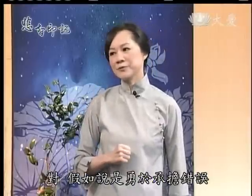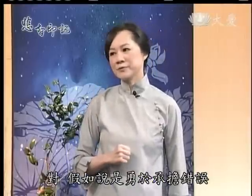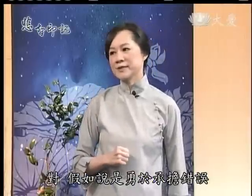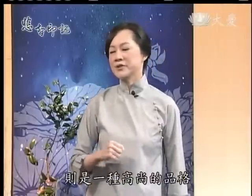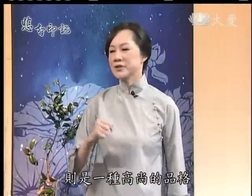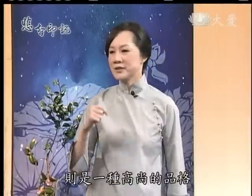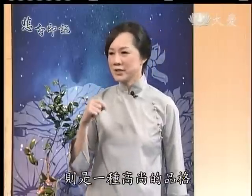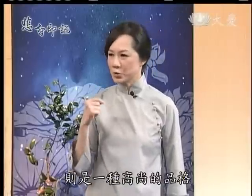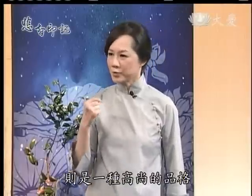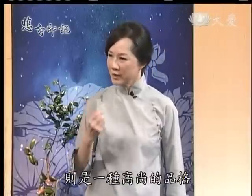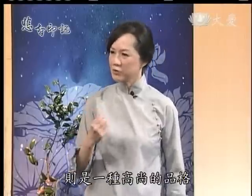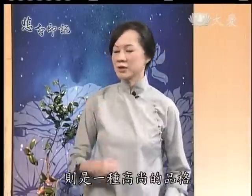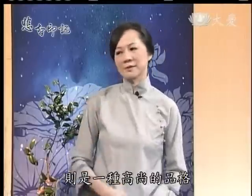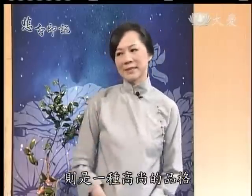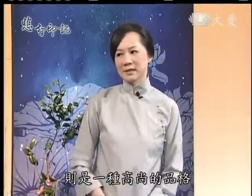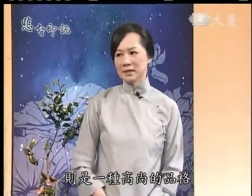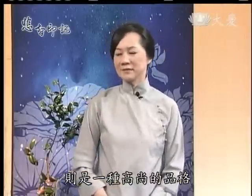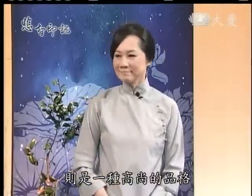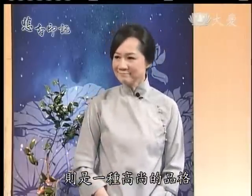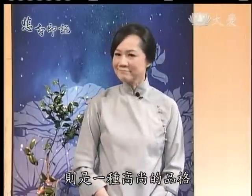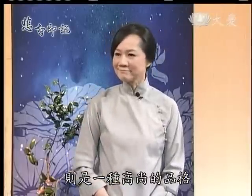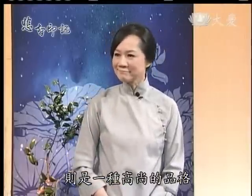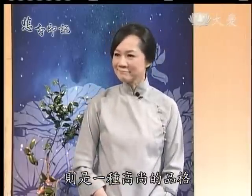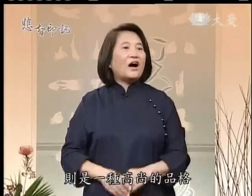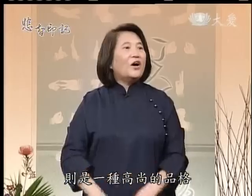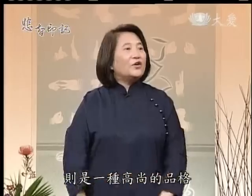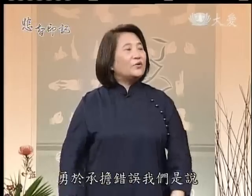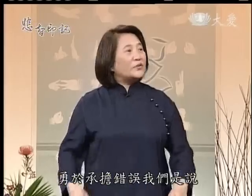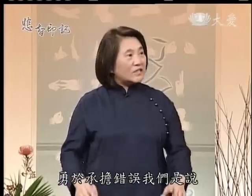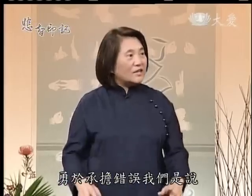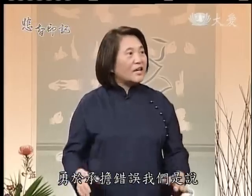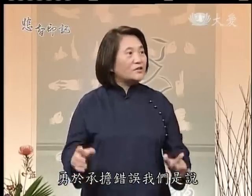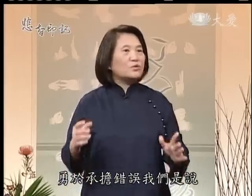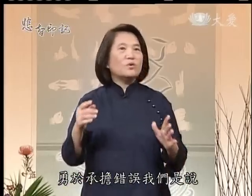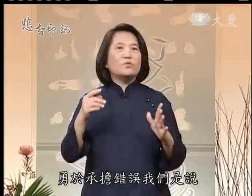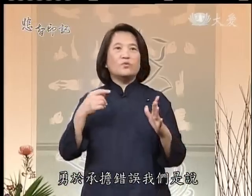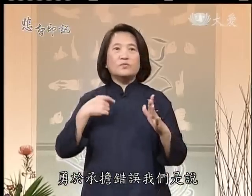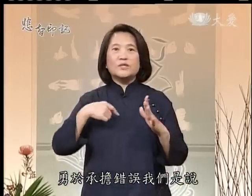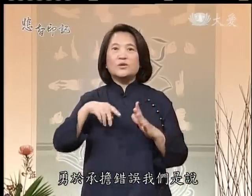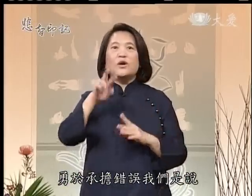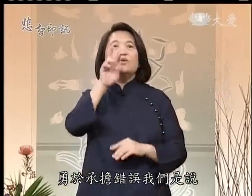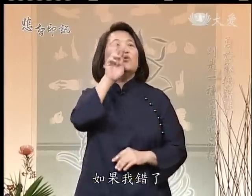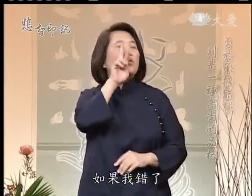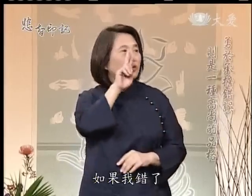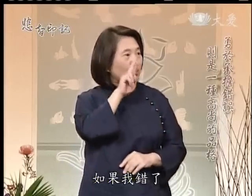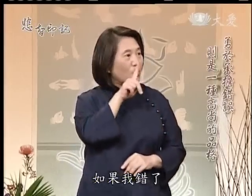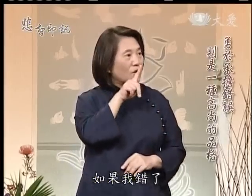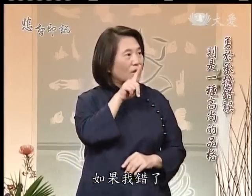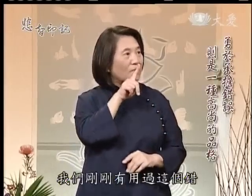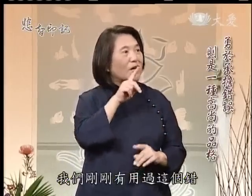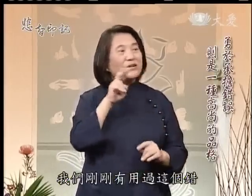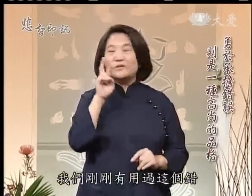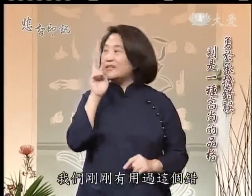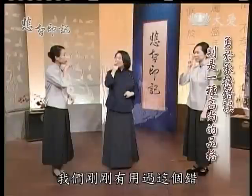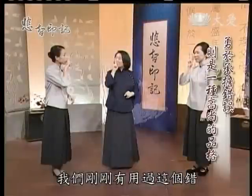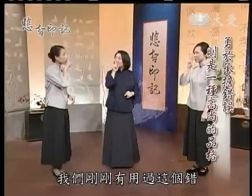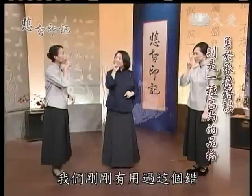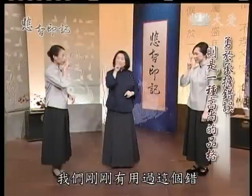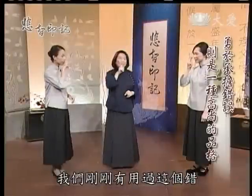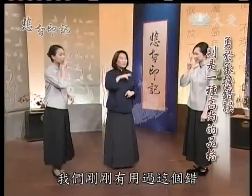误，则是一种高尚的 品格。高尚的品格。好，勇于承担错误，我们是说，如果我错了，我们刚刚有用过这个错，